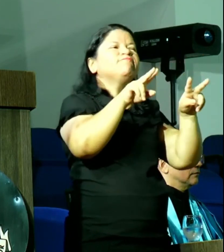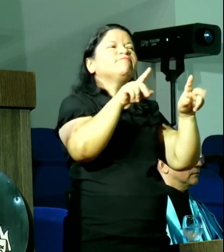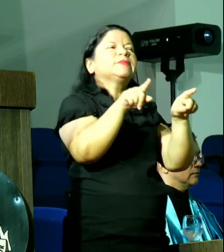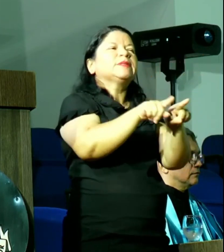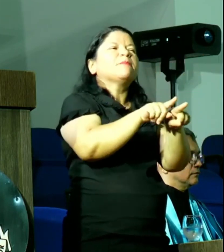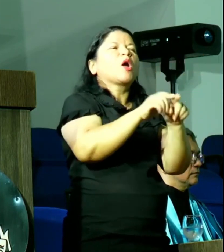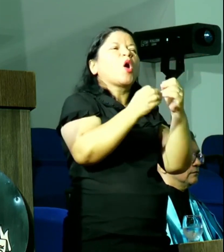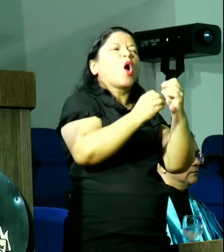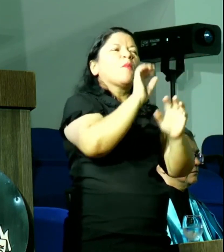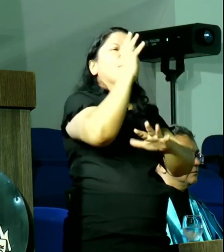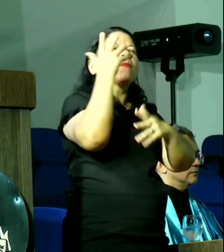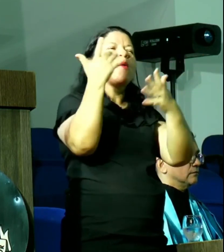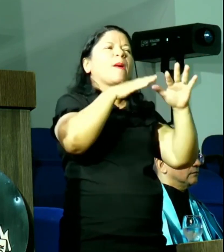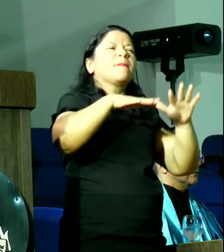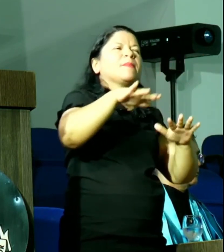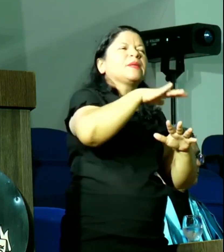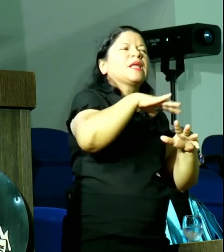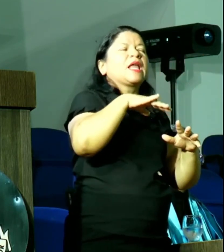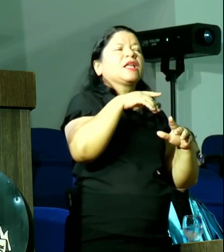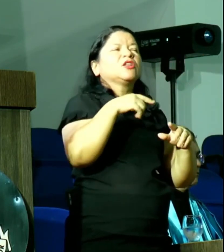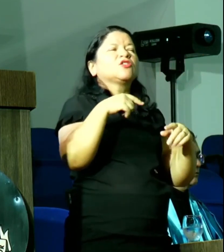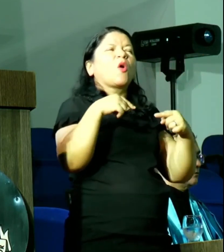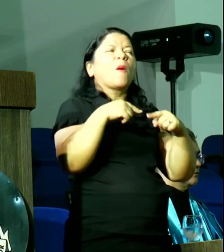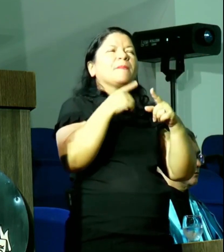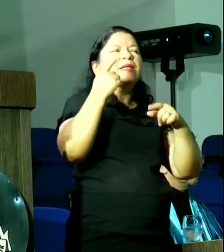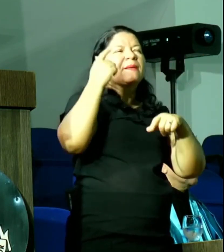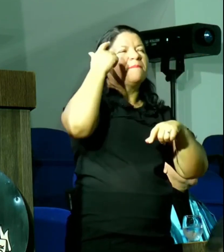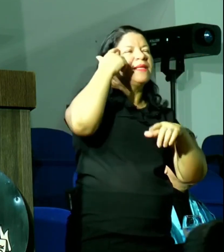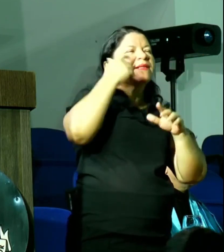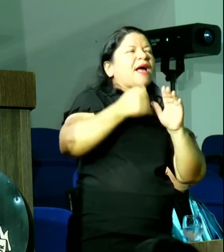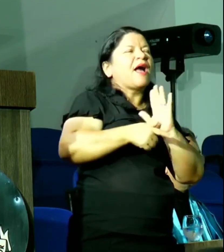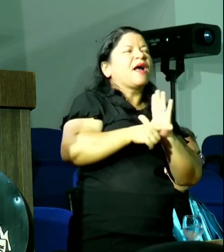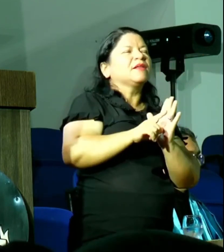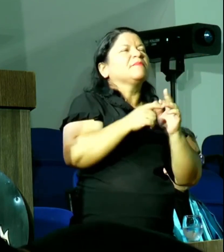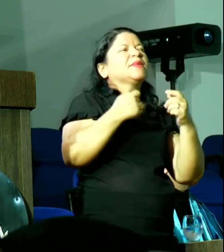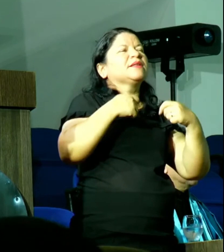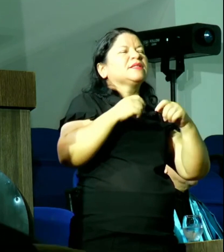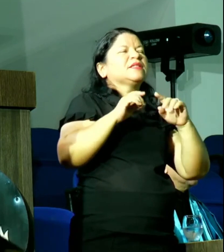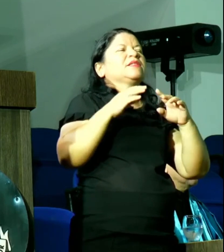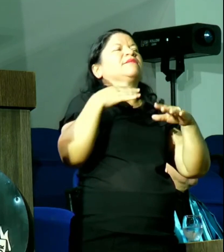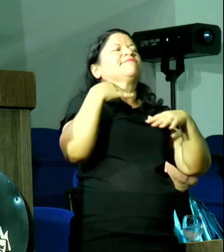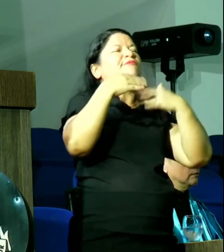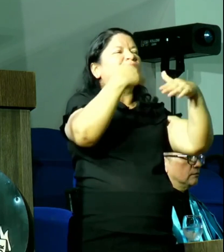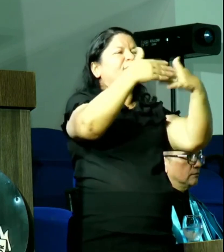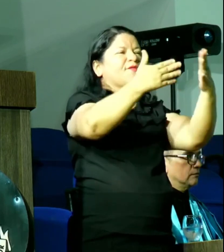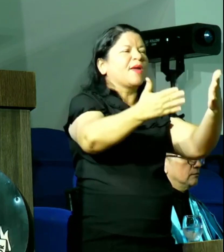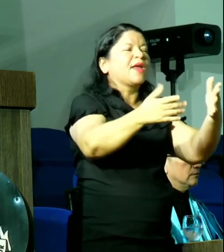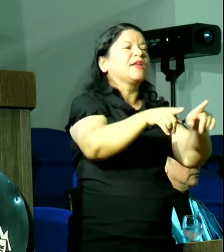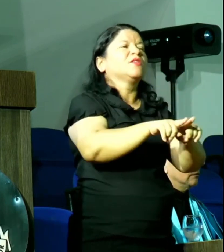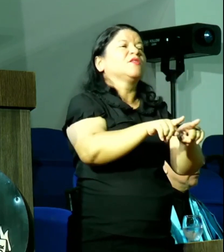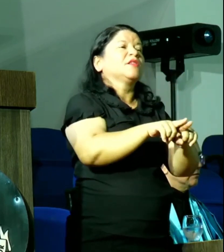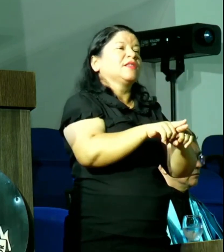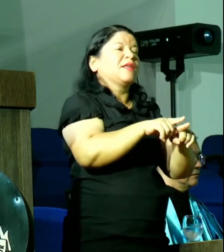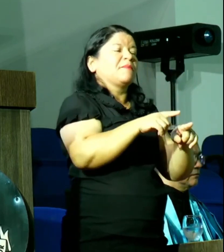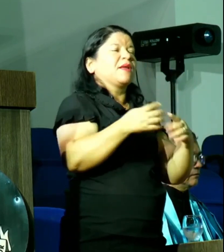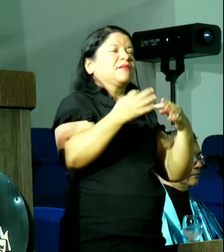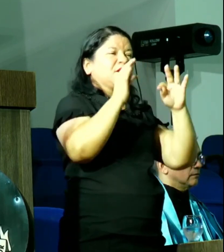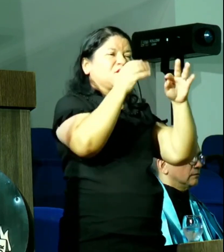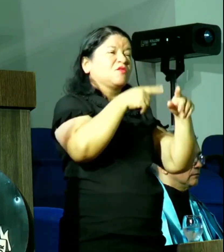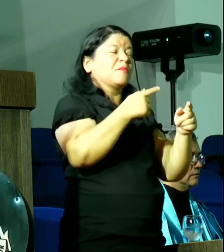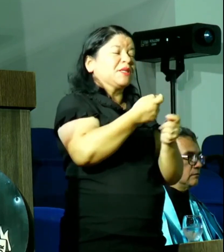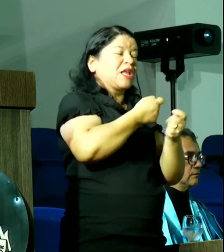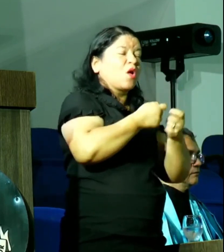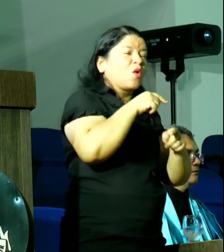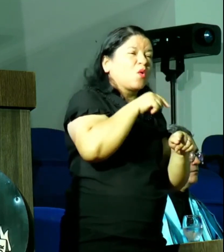ambiente, quando se pensar em desenvolvimento. A inclusão da equidade, quando se pensar em eficiência econômica. A inclusão das gerações